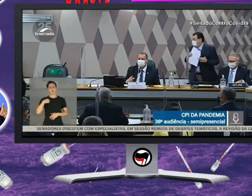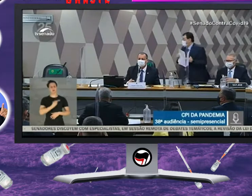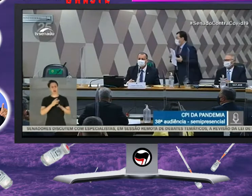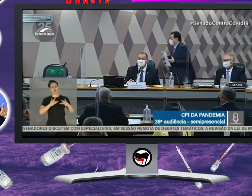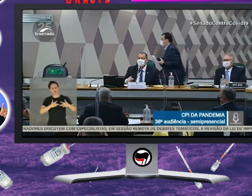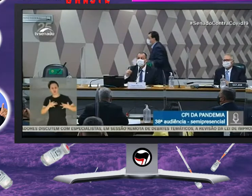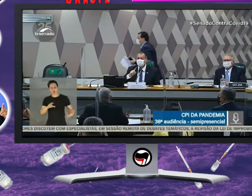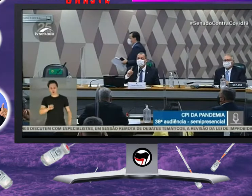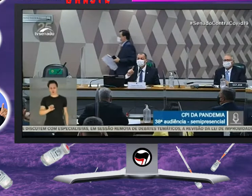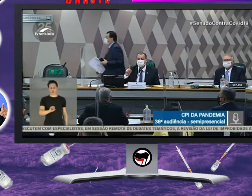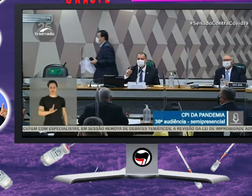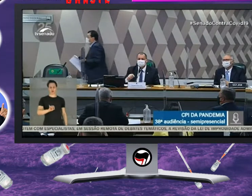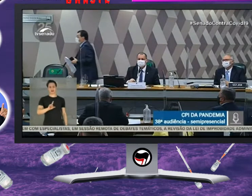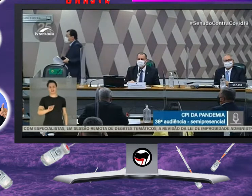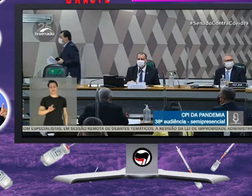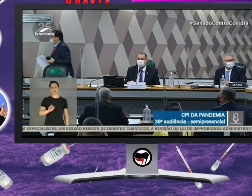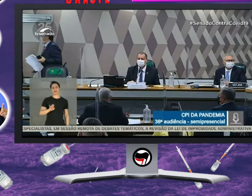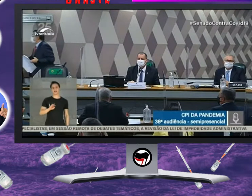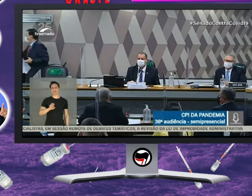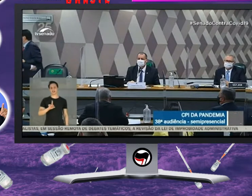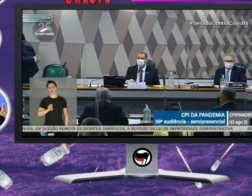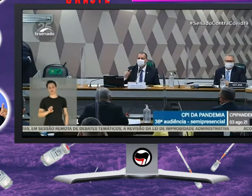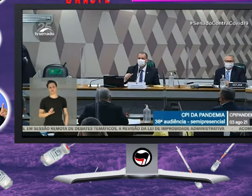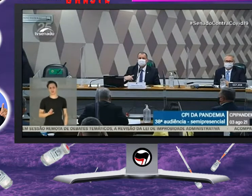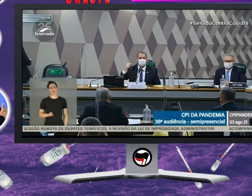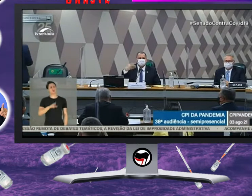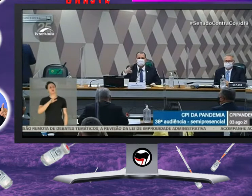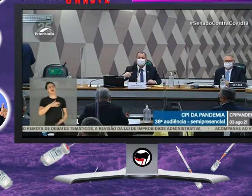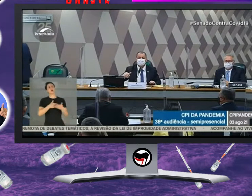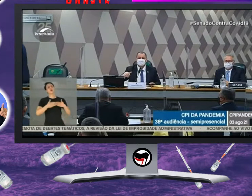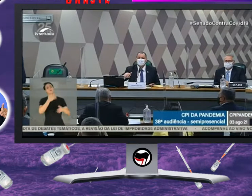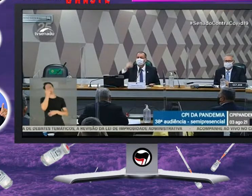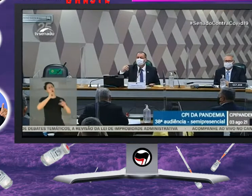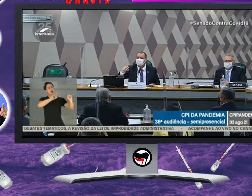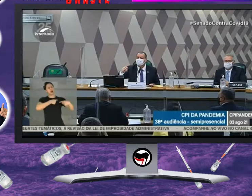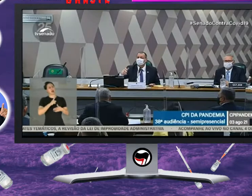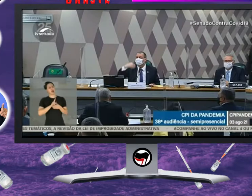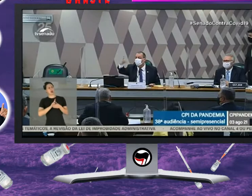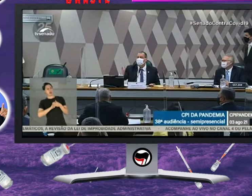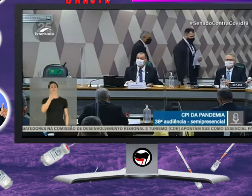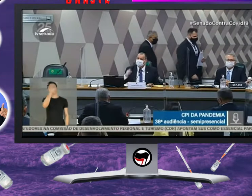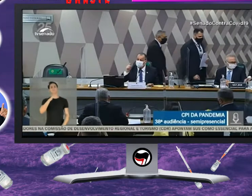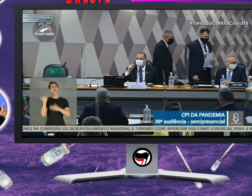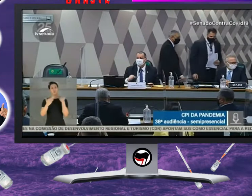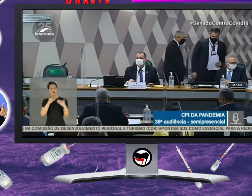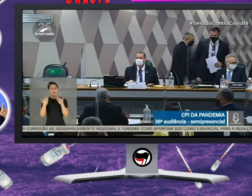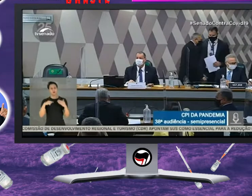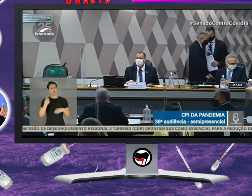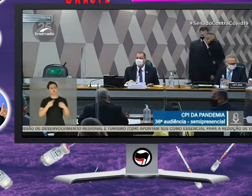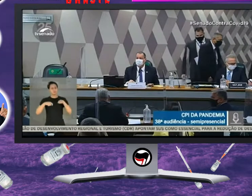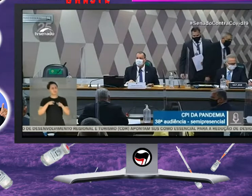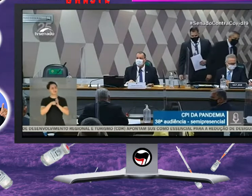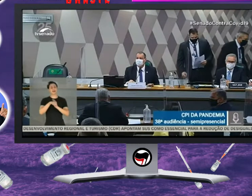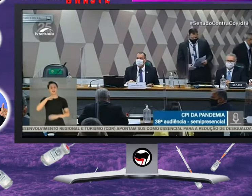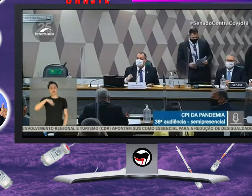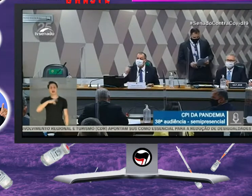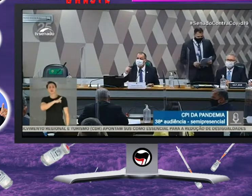solidariedade. E não há ninguém que vai nos intimidar, não. Até porque todos nós, um dia, vamos morrer. Diferente. Às